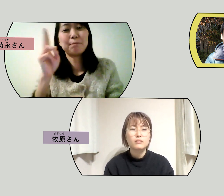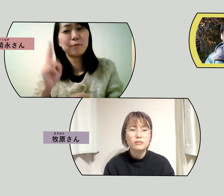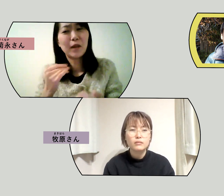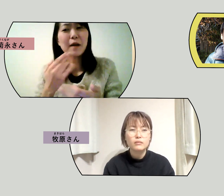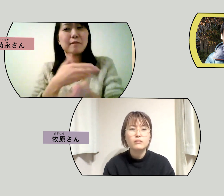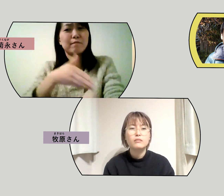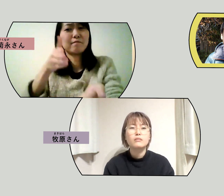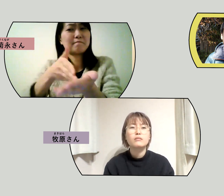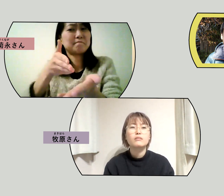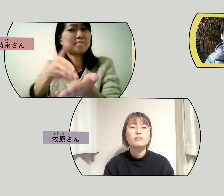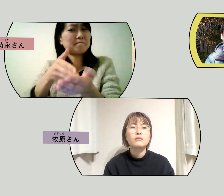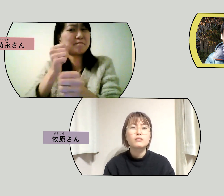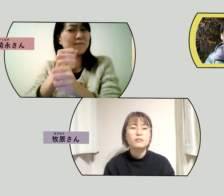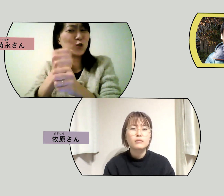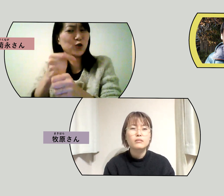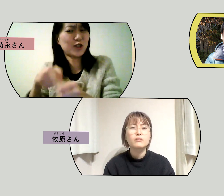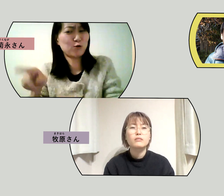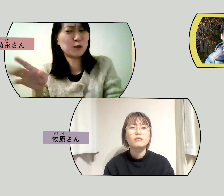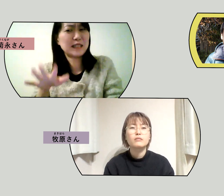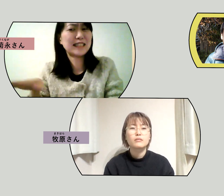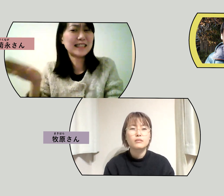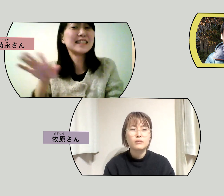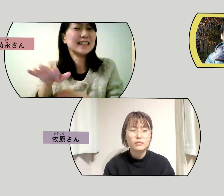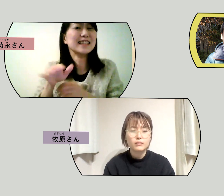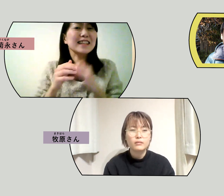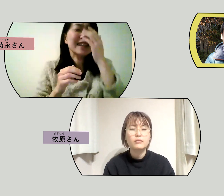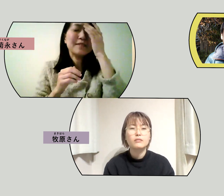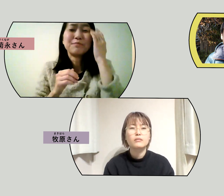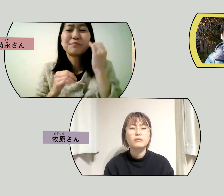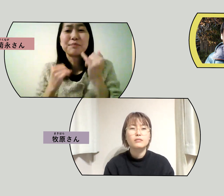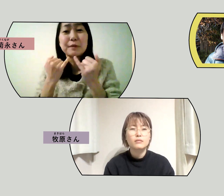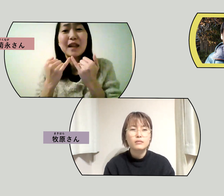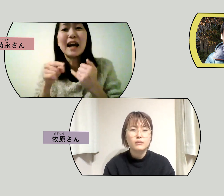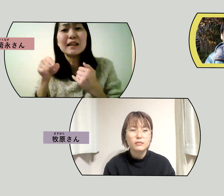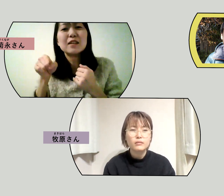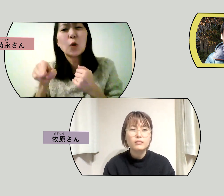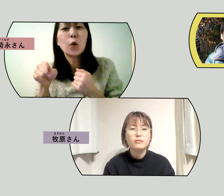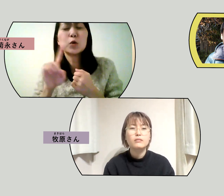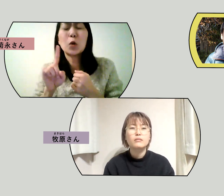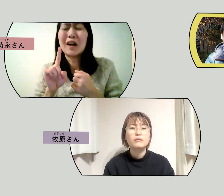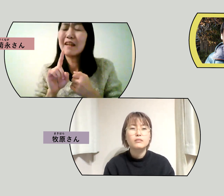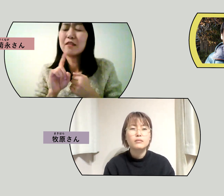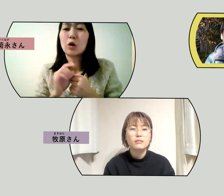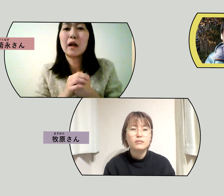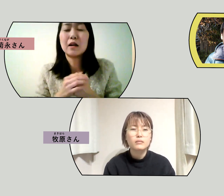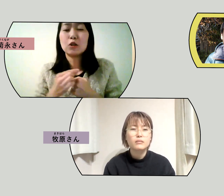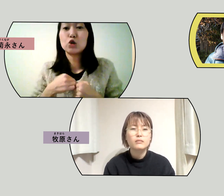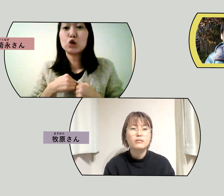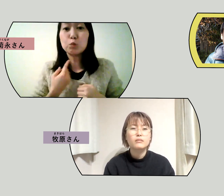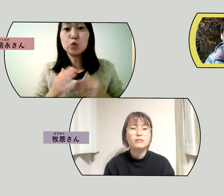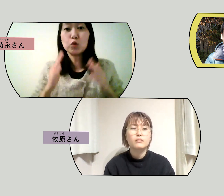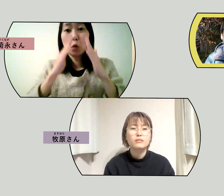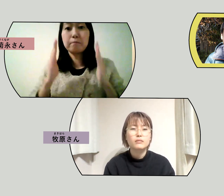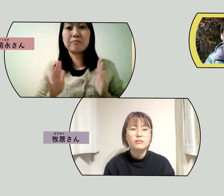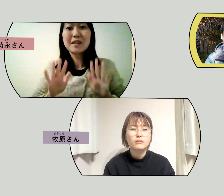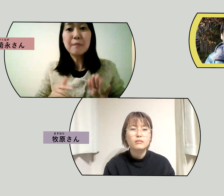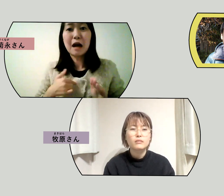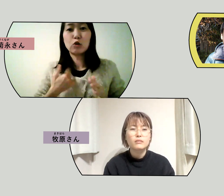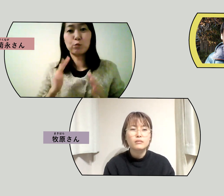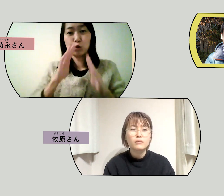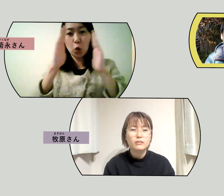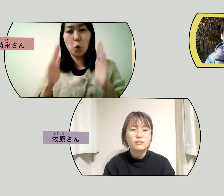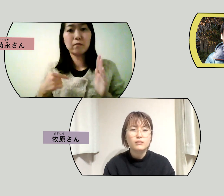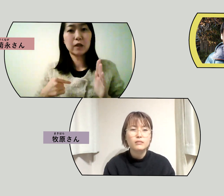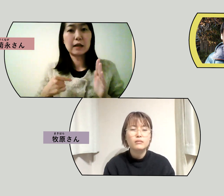本方言を使わないと前に進めないというのを作っていた感じなんですそういったなんて言うのかな自分